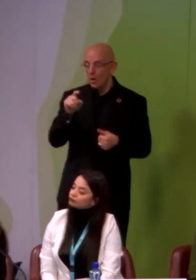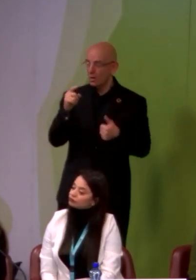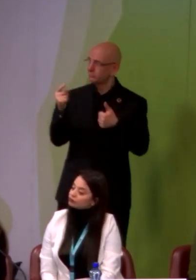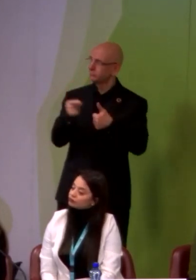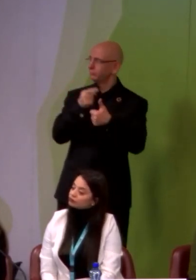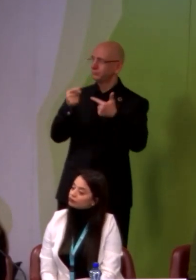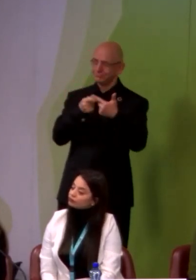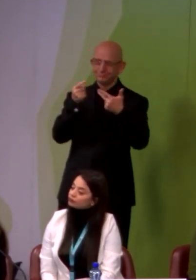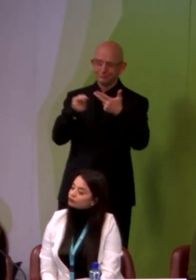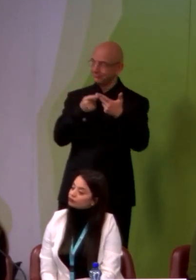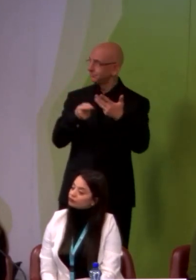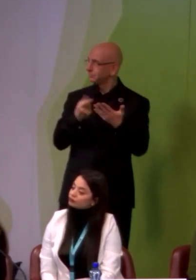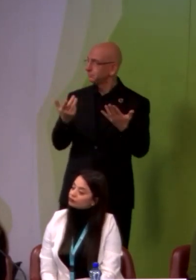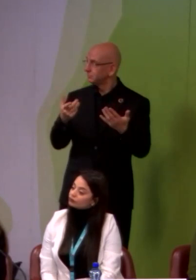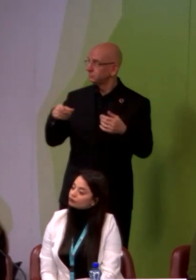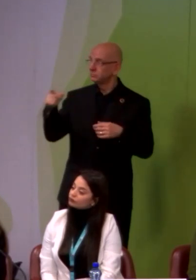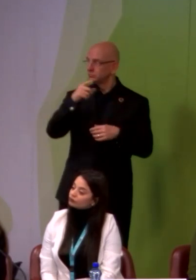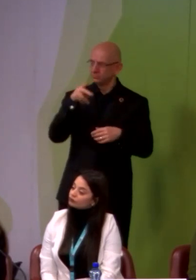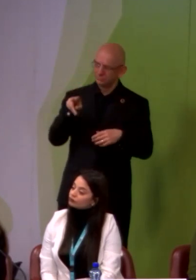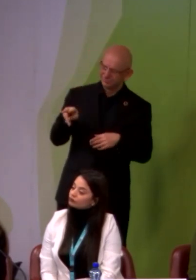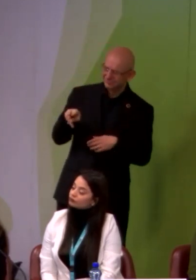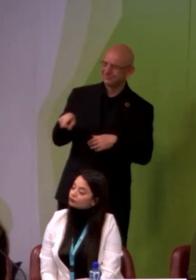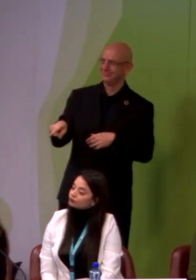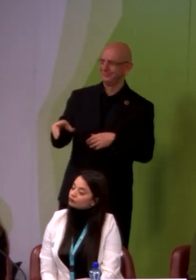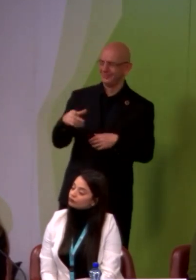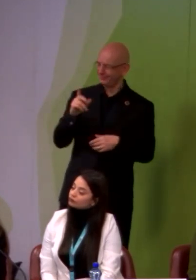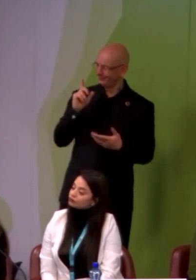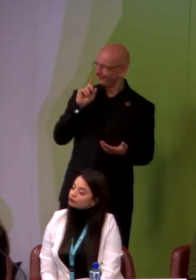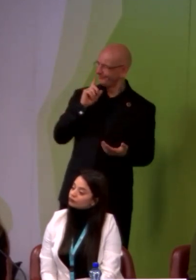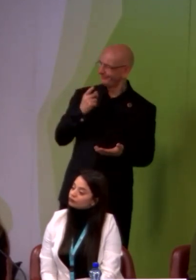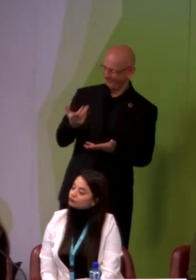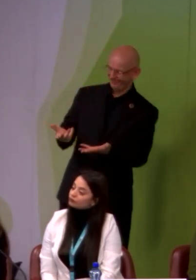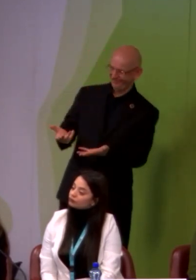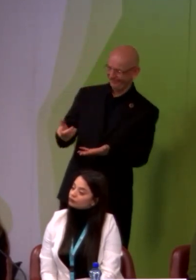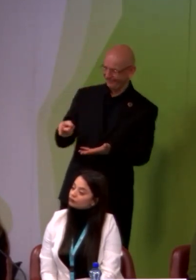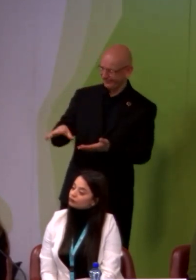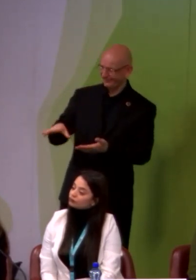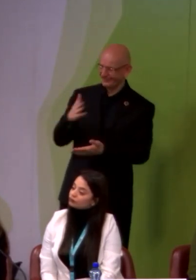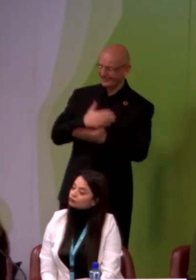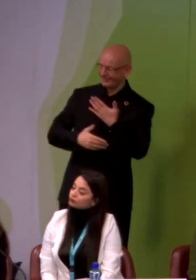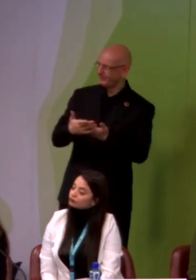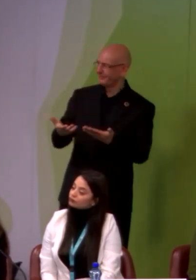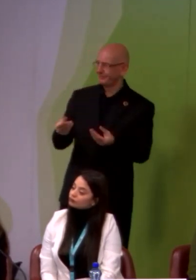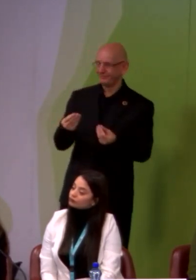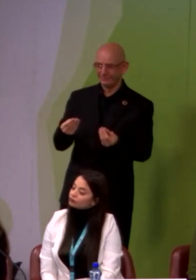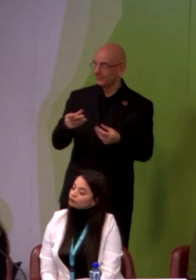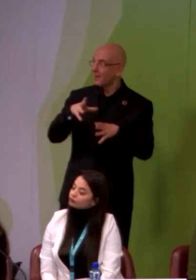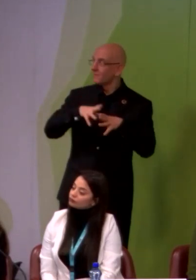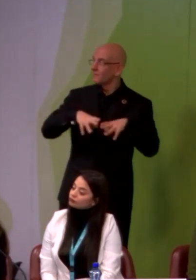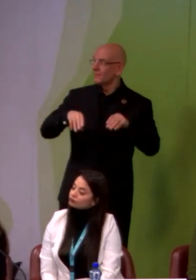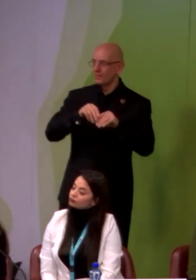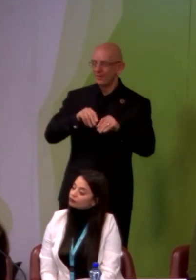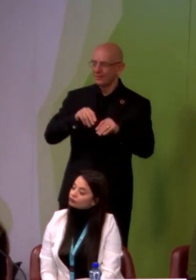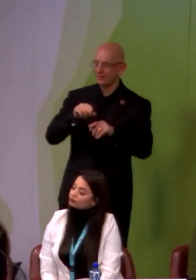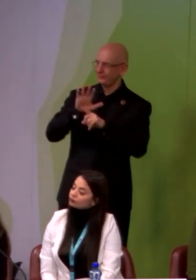sont multiples, les faibles considérations de l'enfant handicapé par rapport